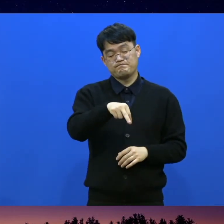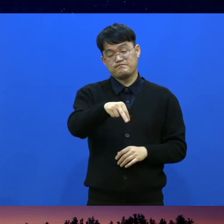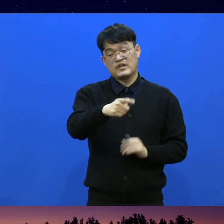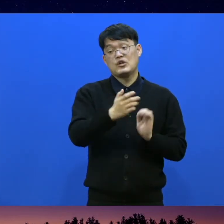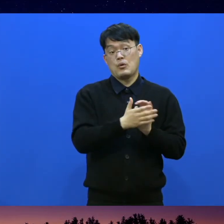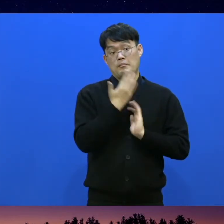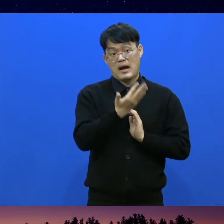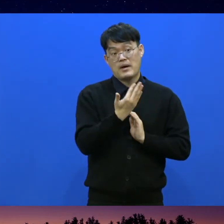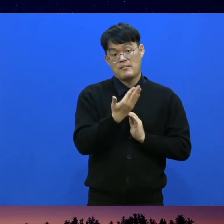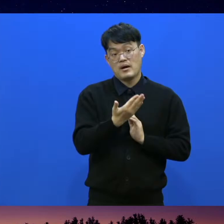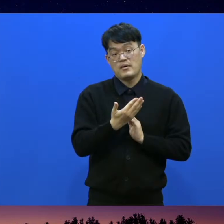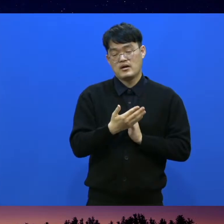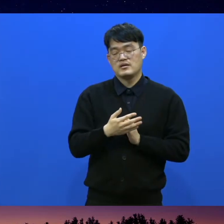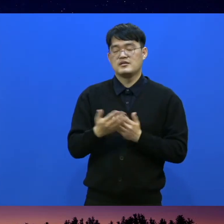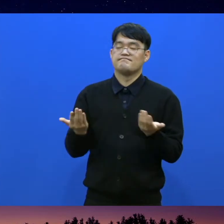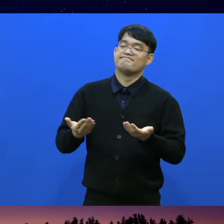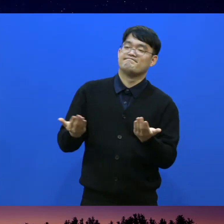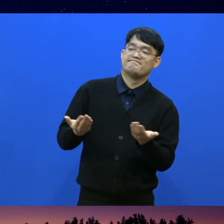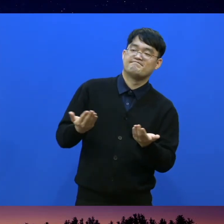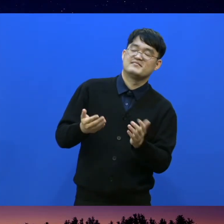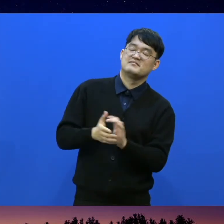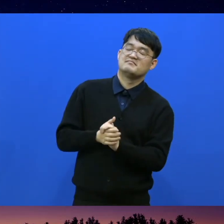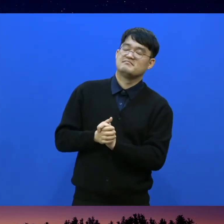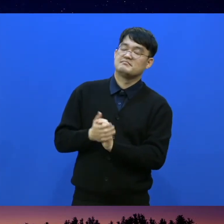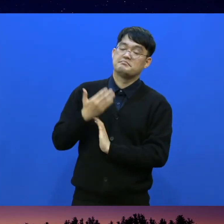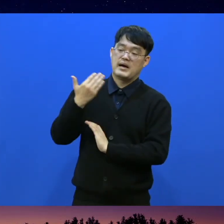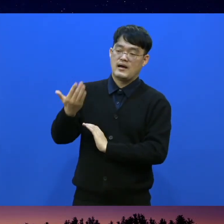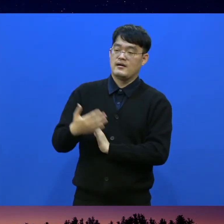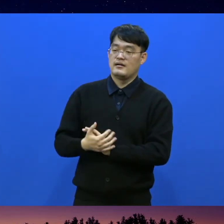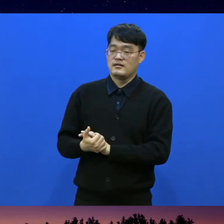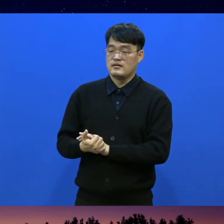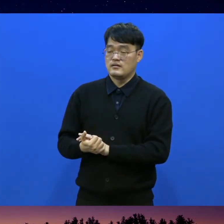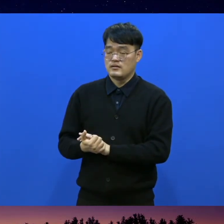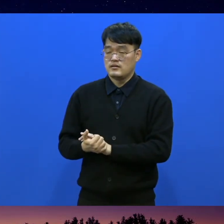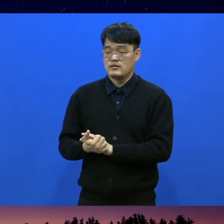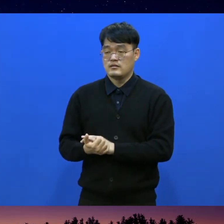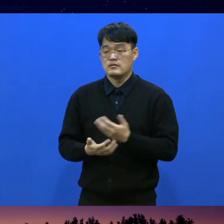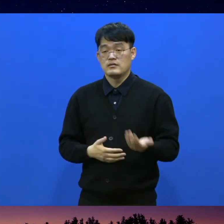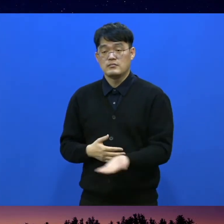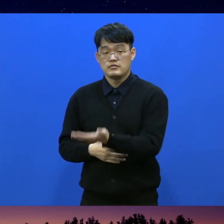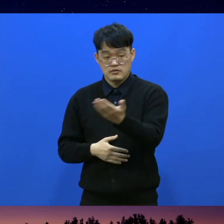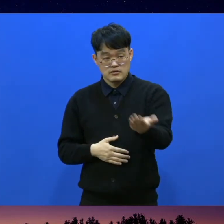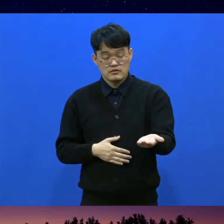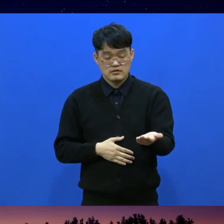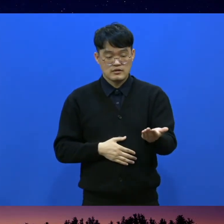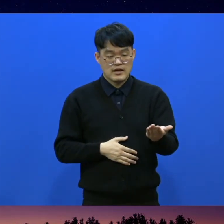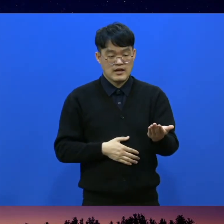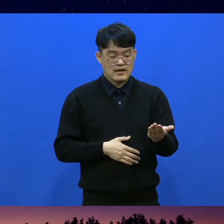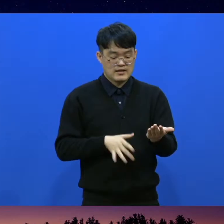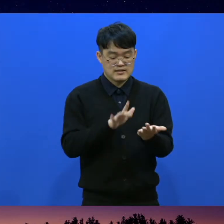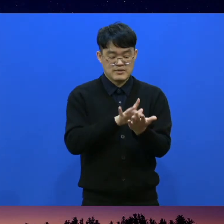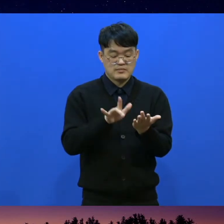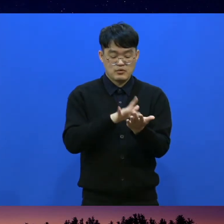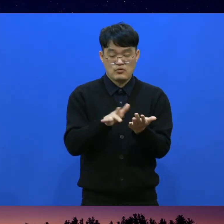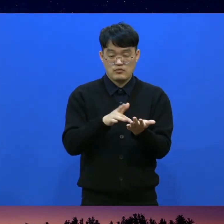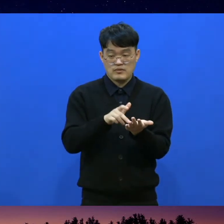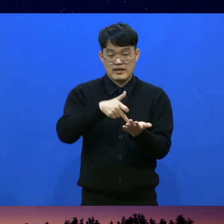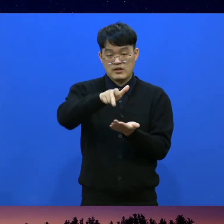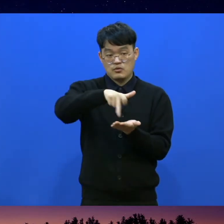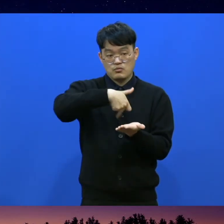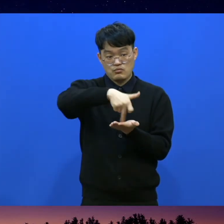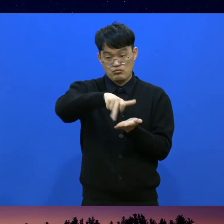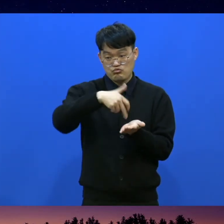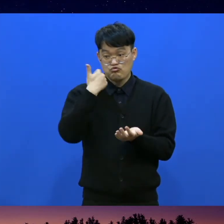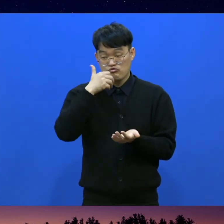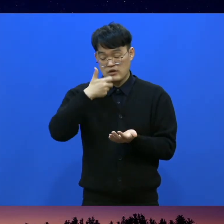할 수 있습니다. 무엇이든지 하는 거죠. 여러분 사람과 대화할 때 핸드폰으로 대화하면서